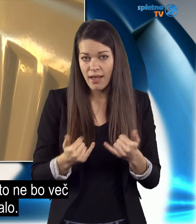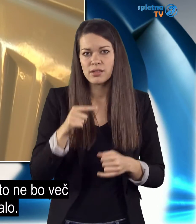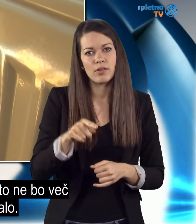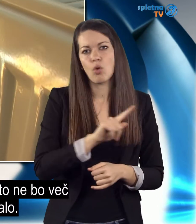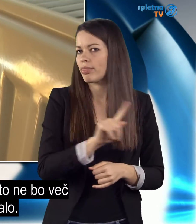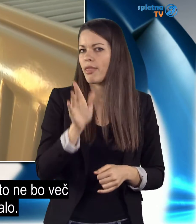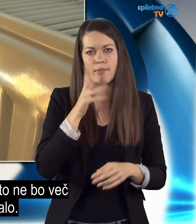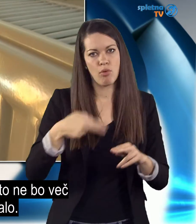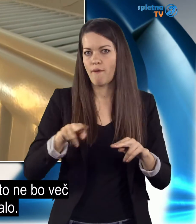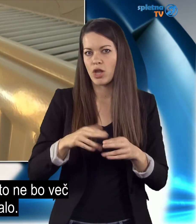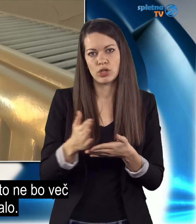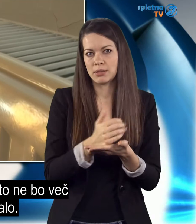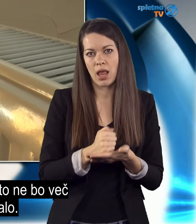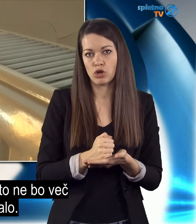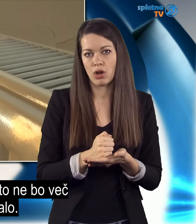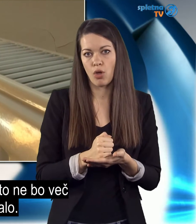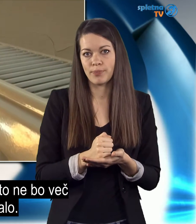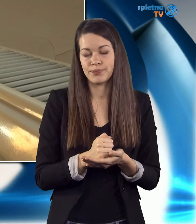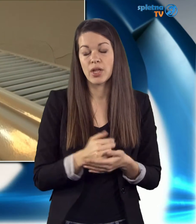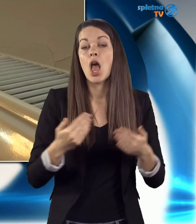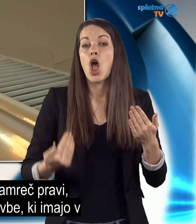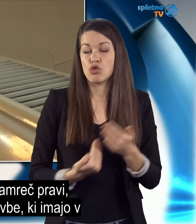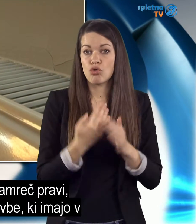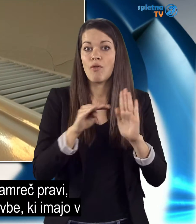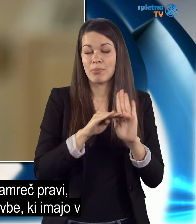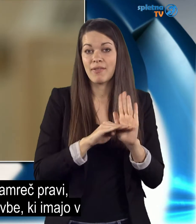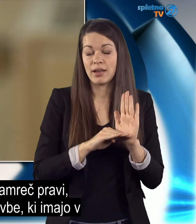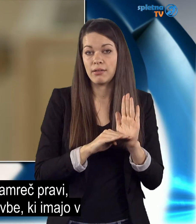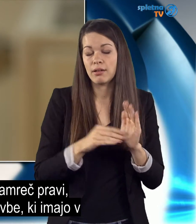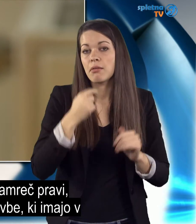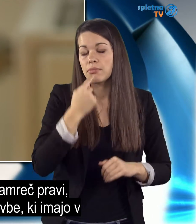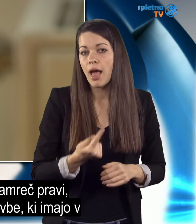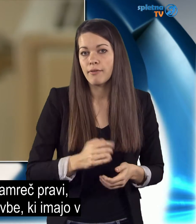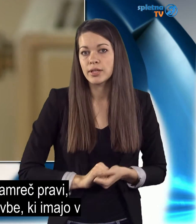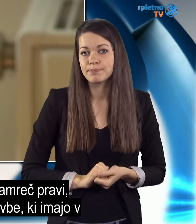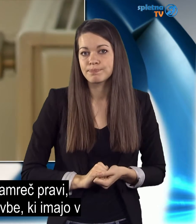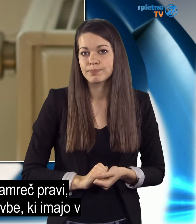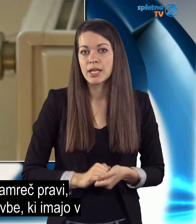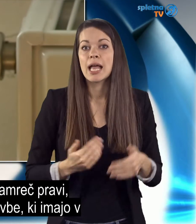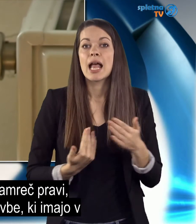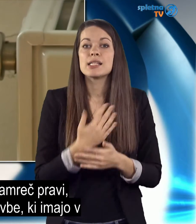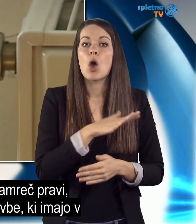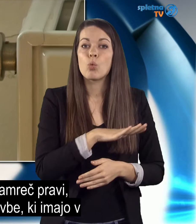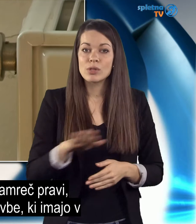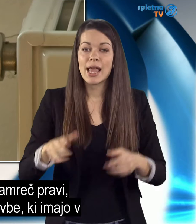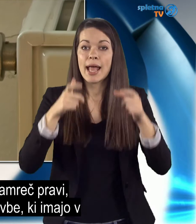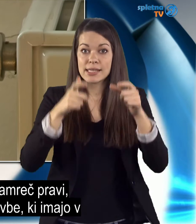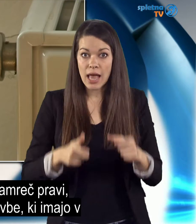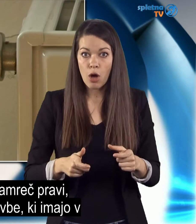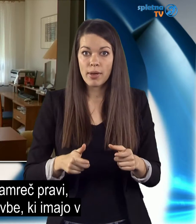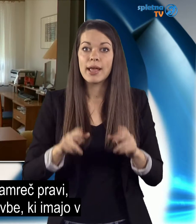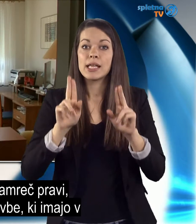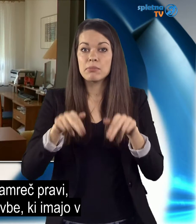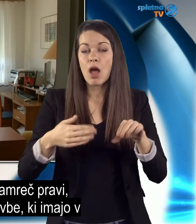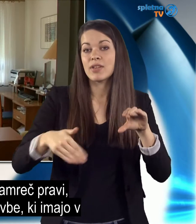A zdaj se vam to ne bo več izplačalo. Nov pravilnik namreč pravi, gre za vse stavbe, ki imajo